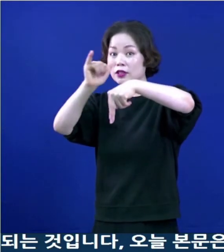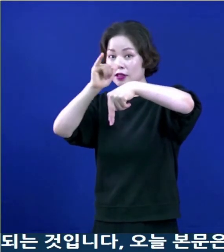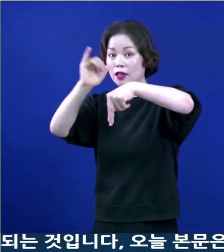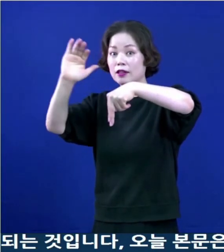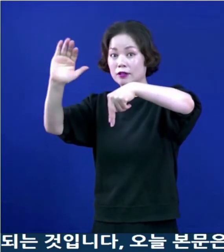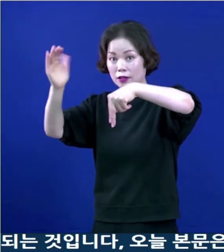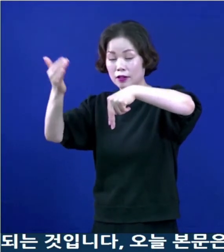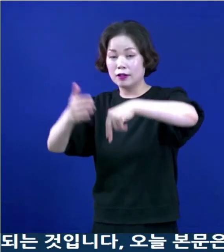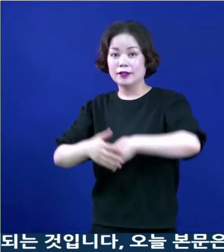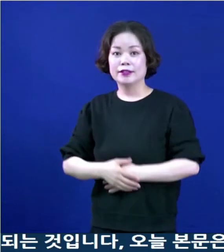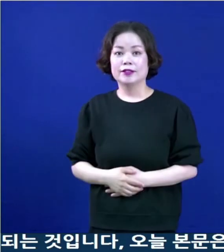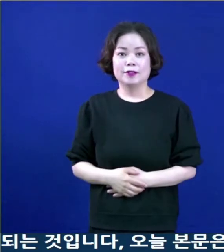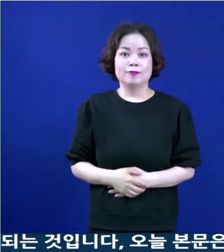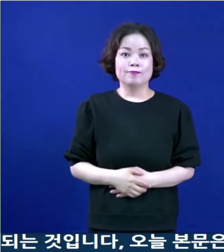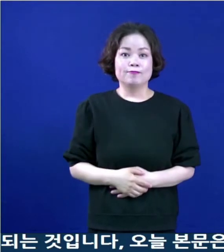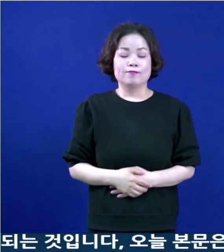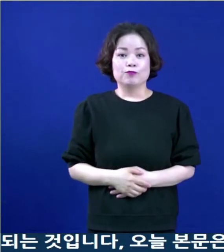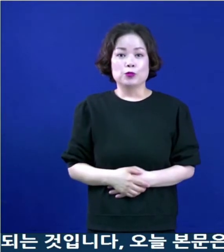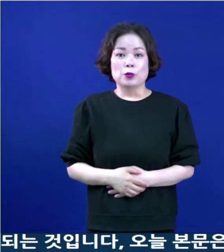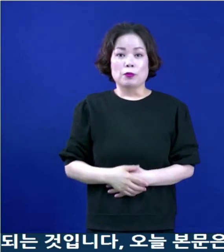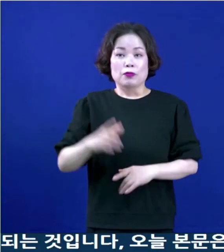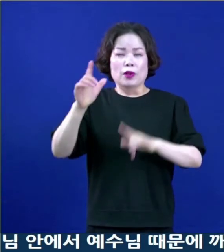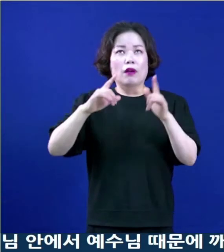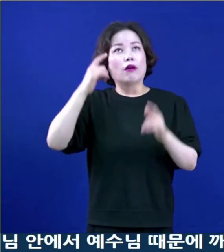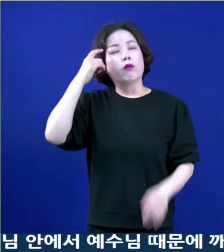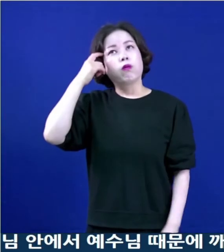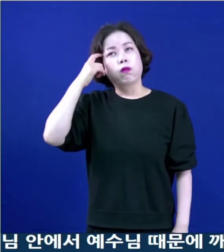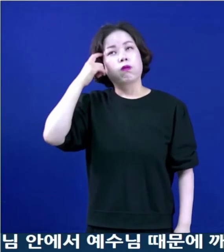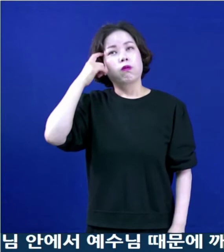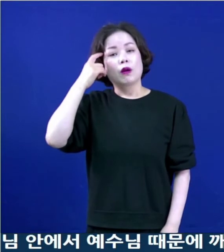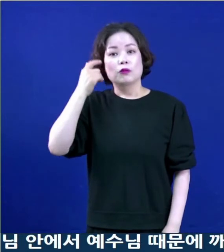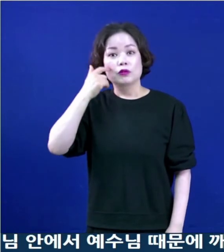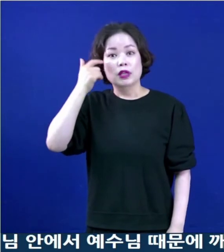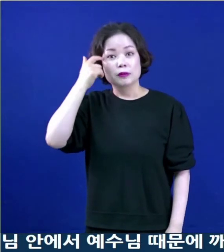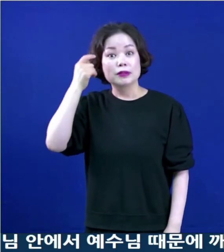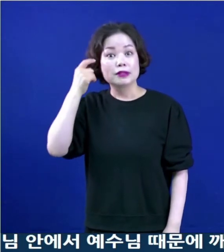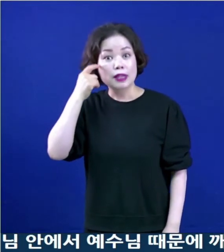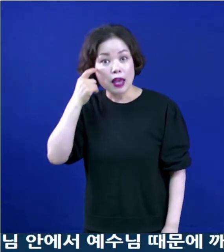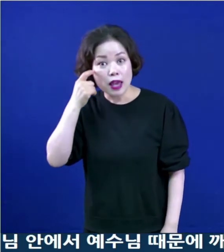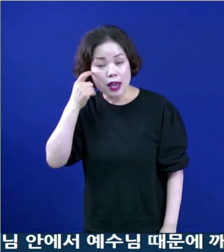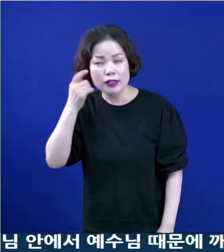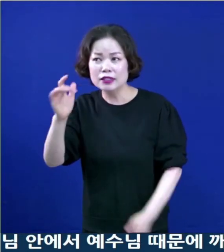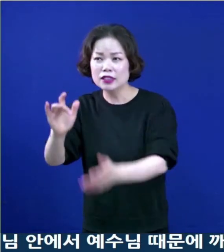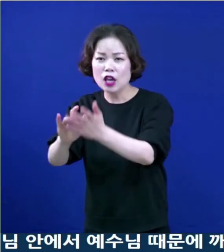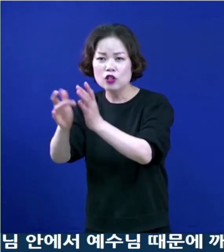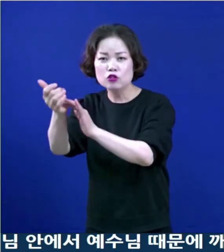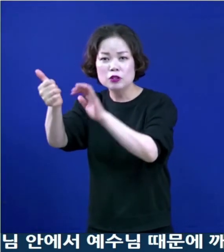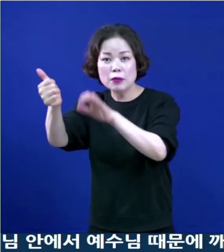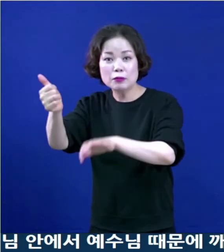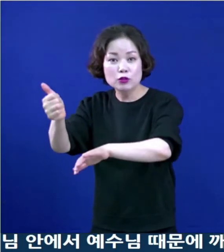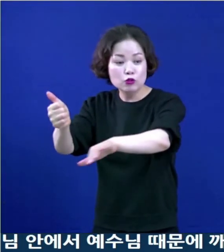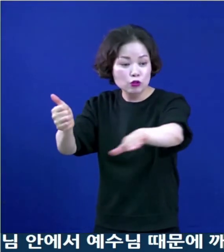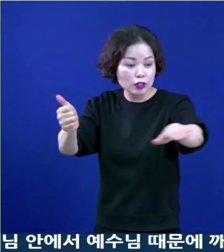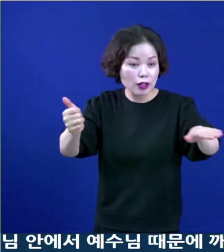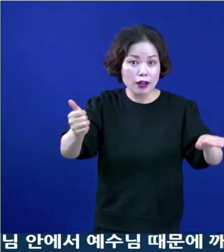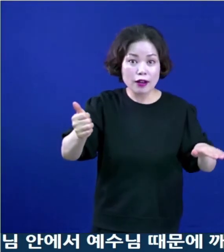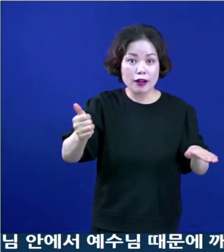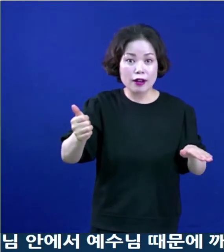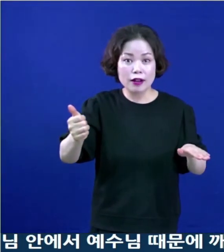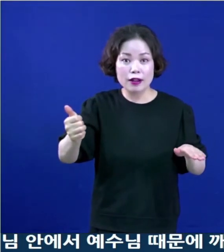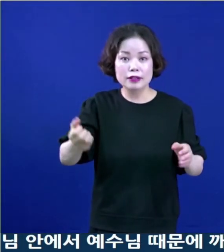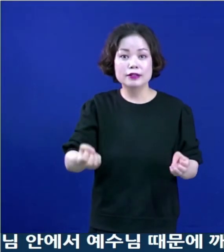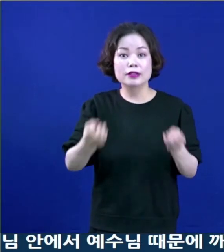합니다. 저는 이 장면을 묵상하면서 이렇게 묵상해 봤습니다. 예수님 앞에서 우리가